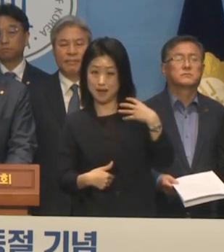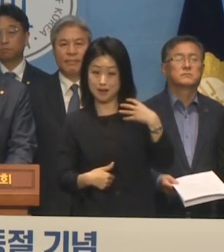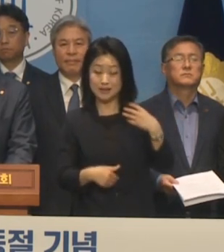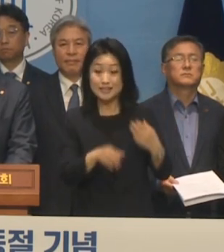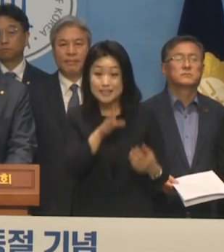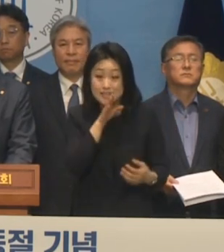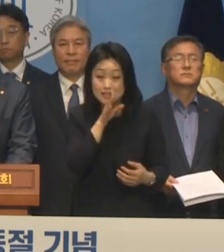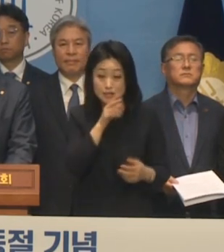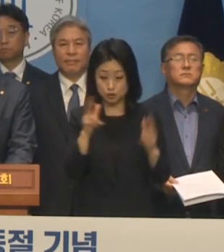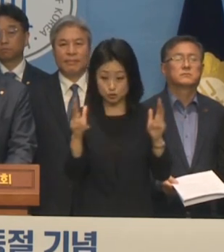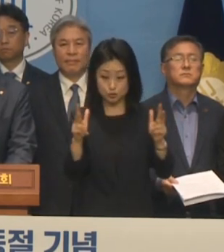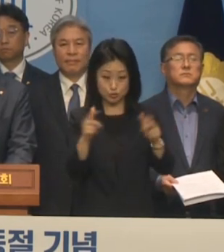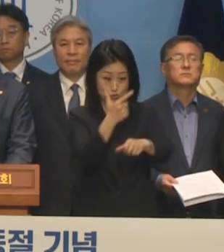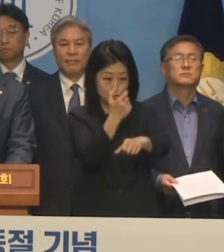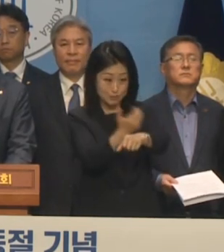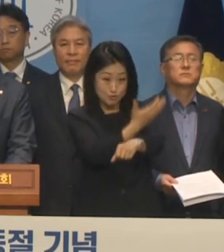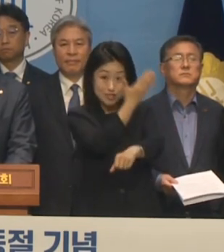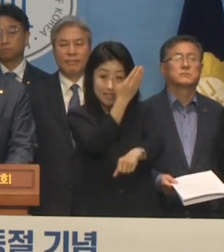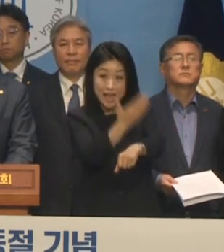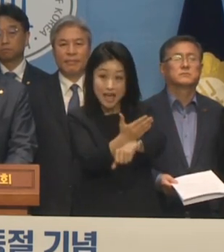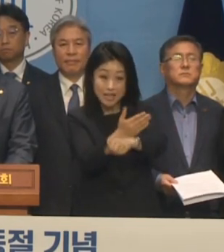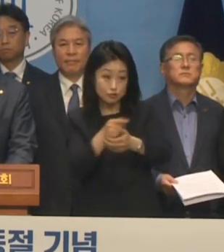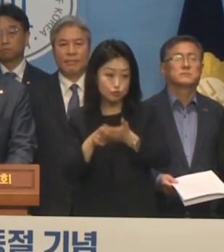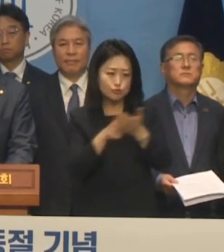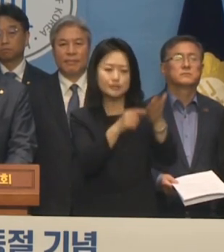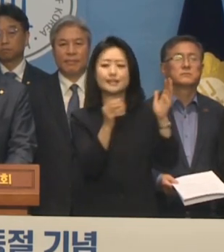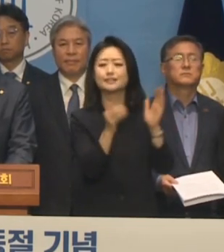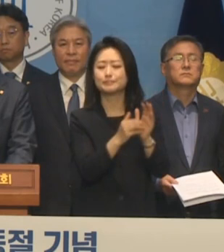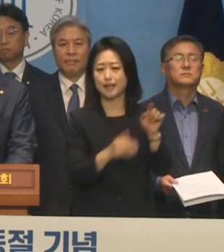실제로 주 69시간제를 추진했습니다.